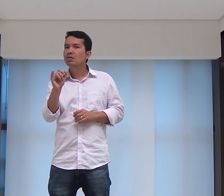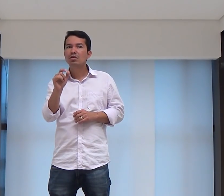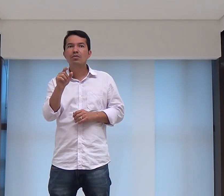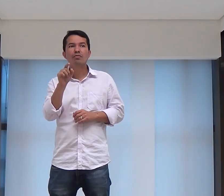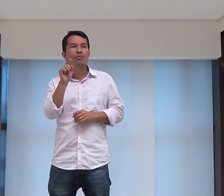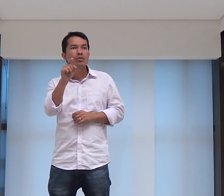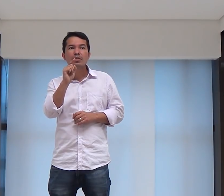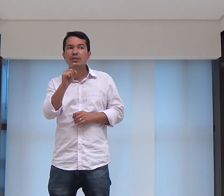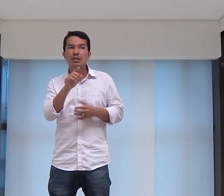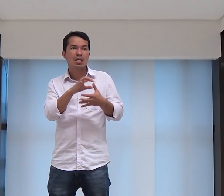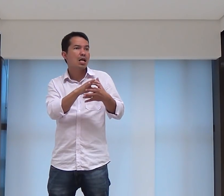Paulo diz: